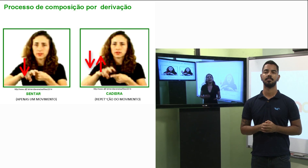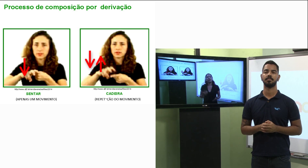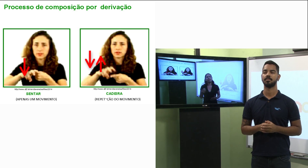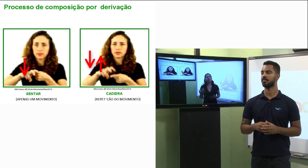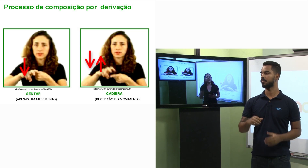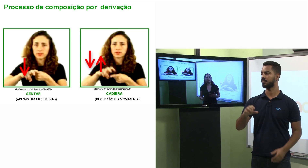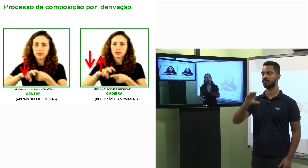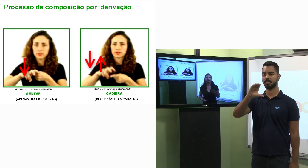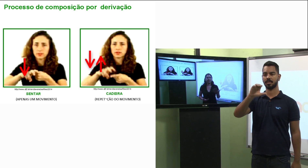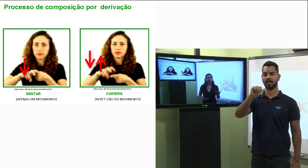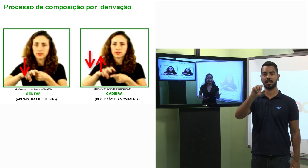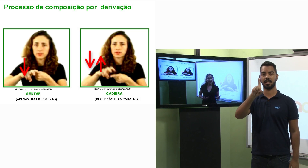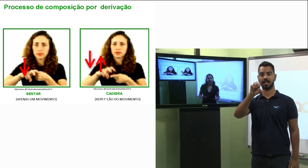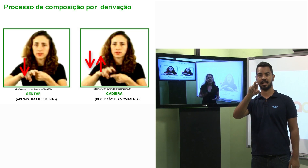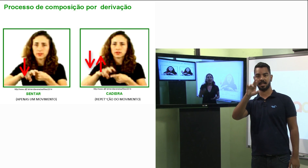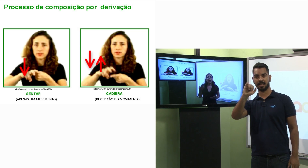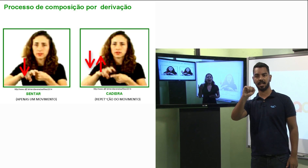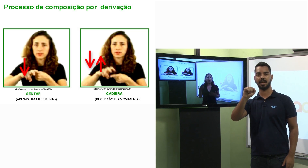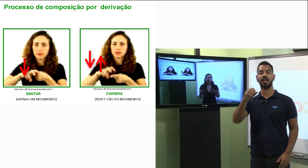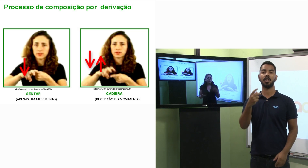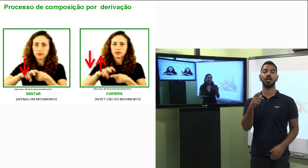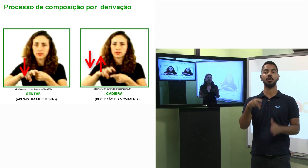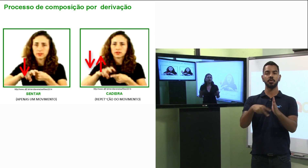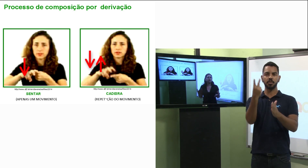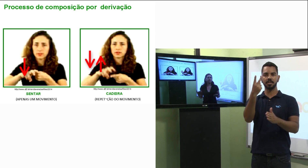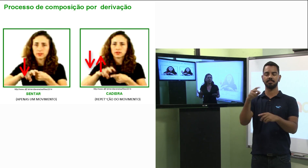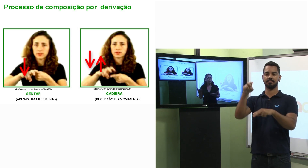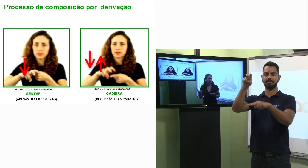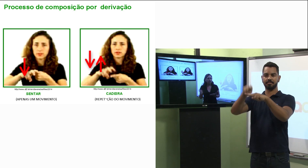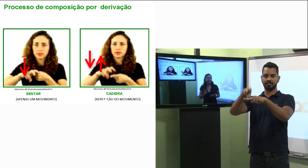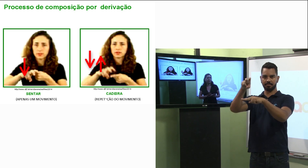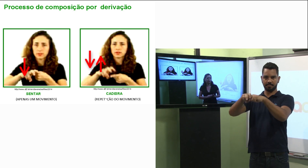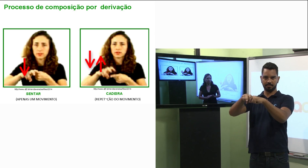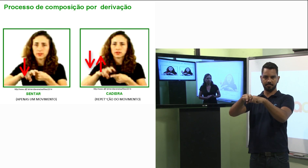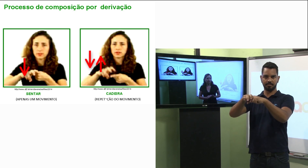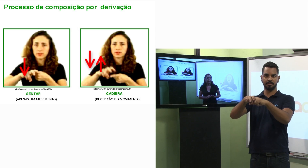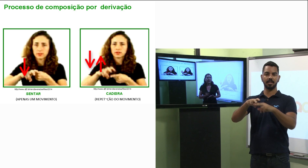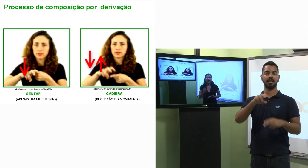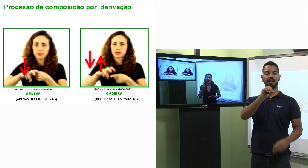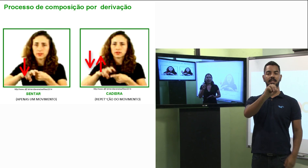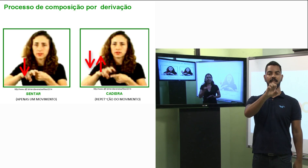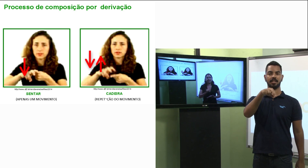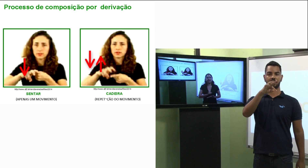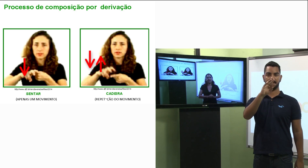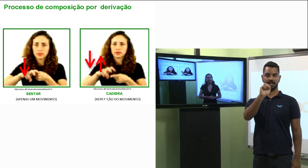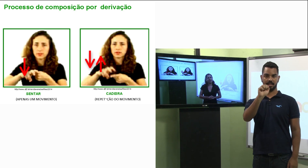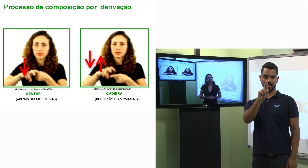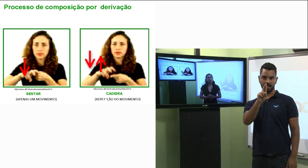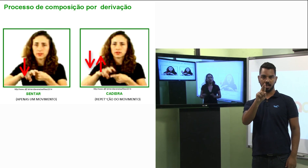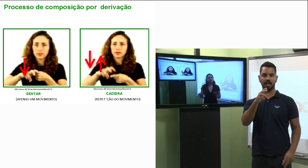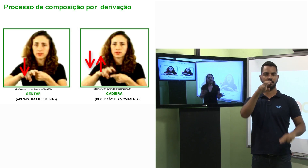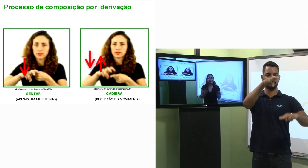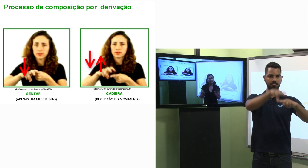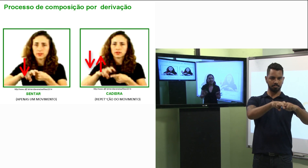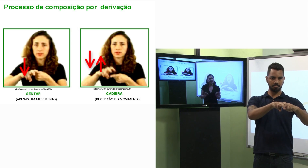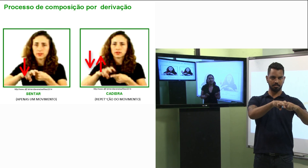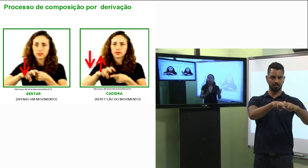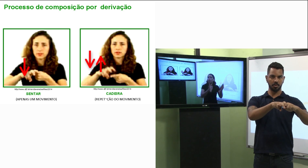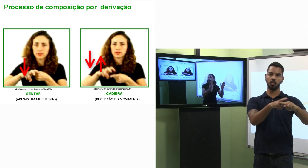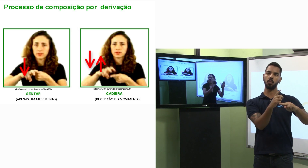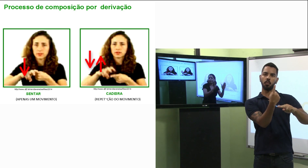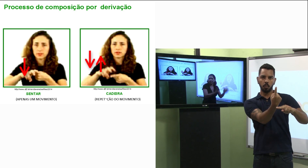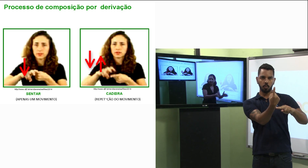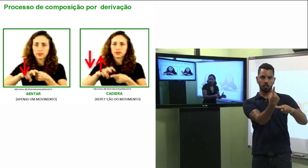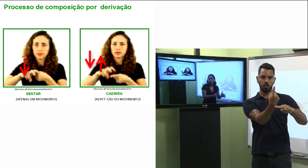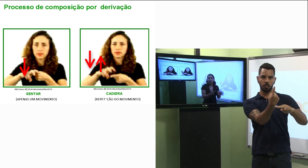usa-se o movimento repetindo, e para sentar, a sucessão do movimento, como disse há pouco, apresentando assim uma